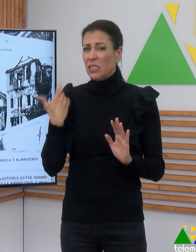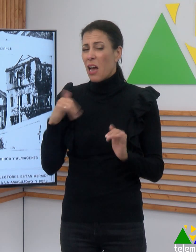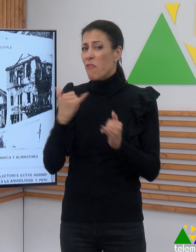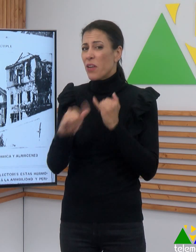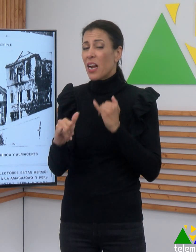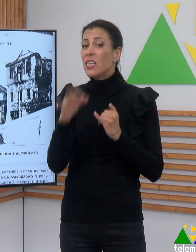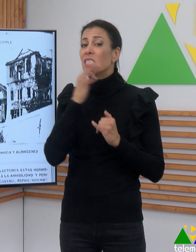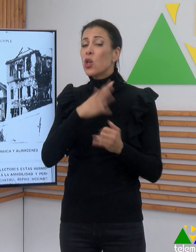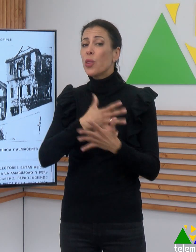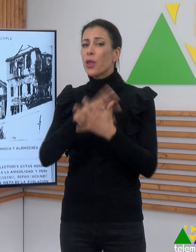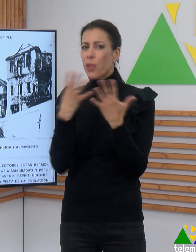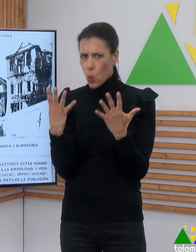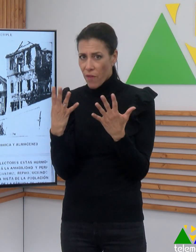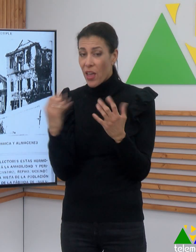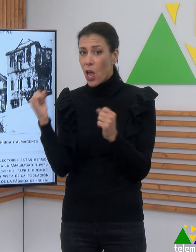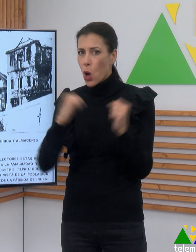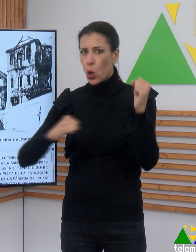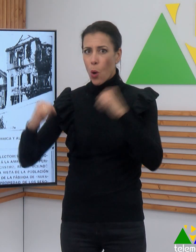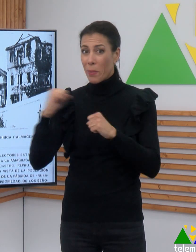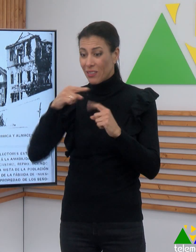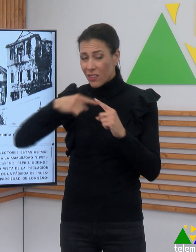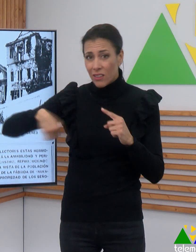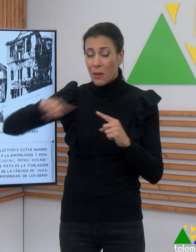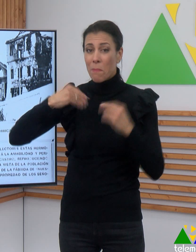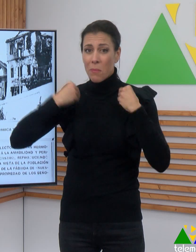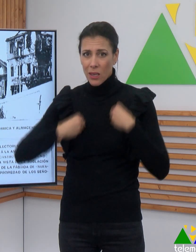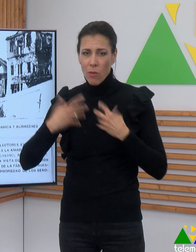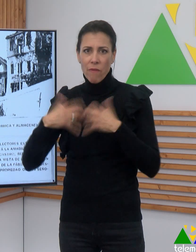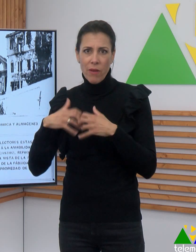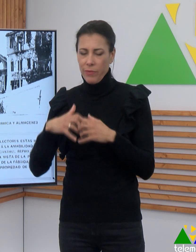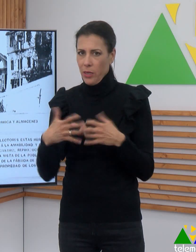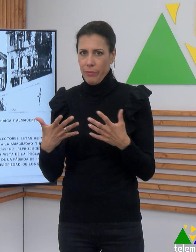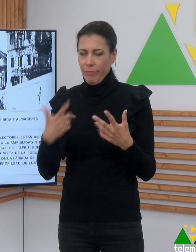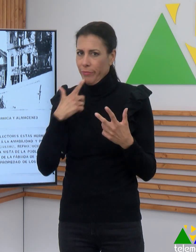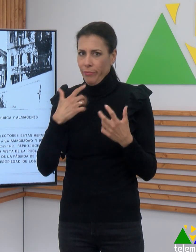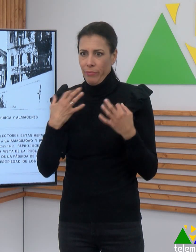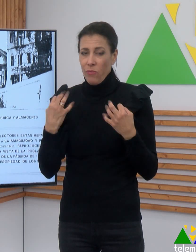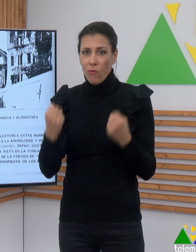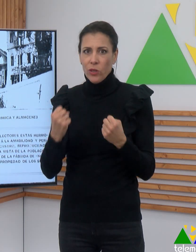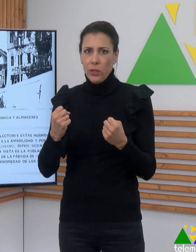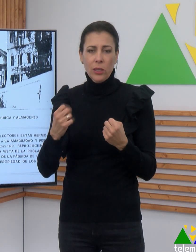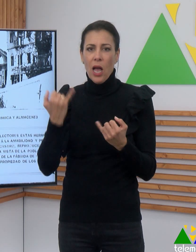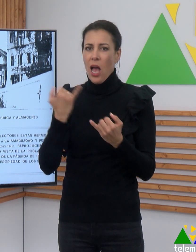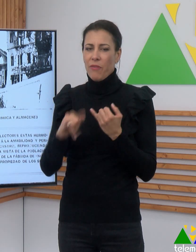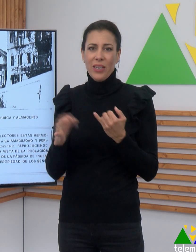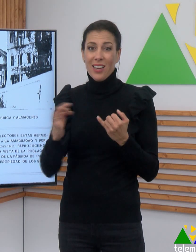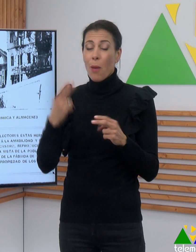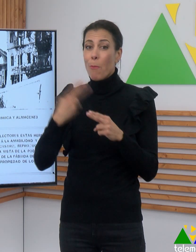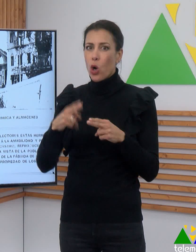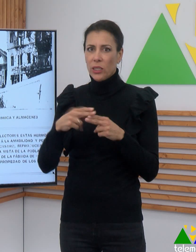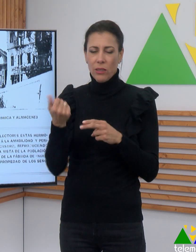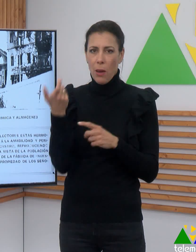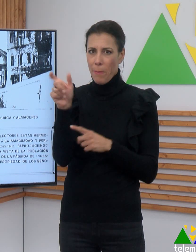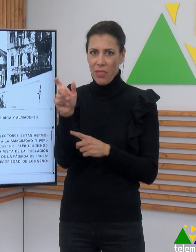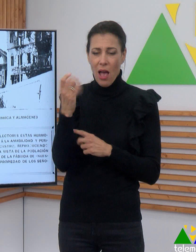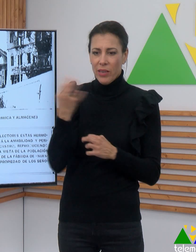siglo XIX la competencia entre las propias fábricas es tal que incluso pues, la propia política de precios para